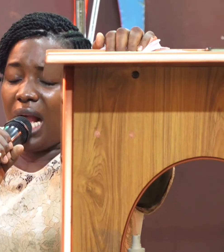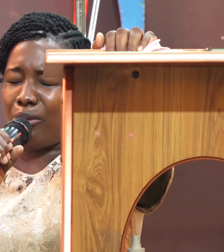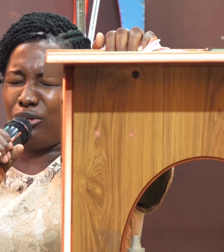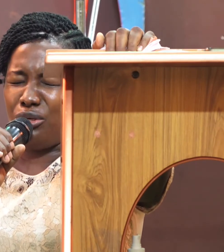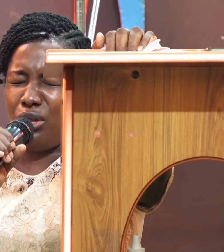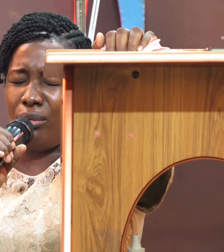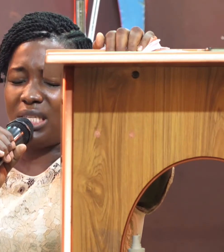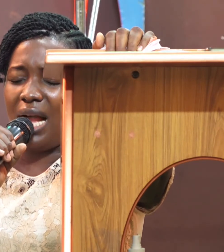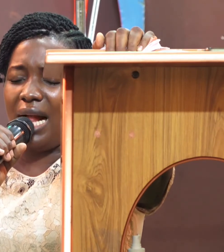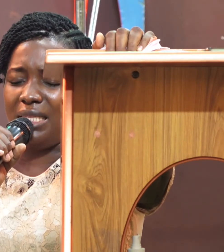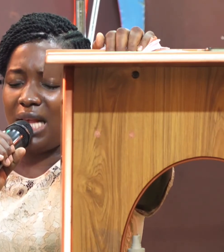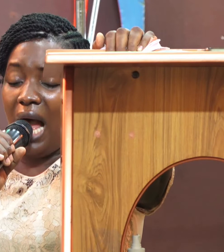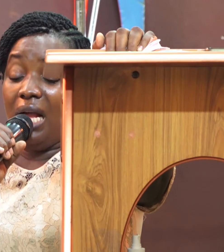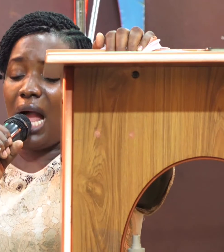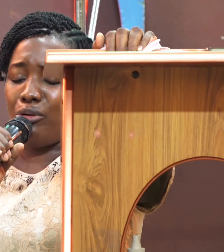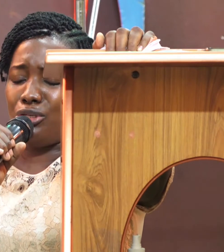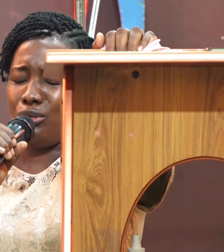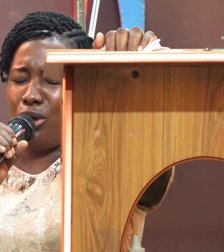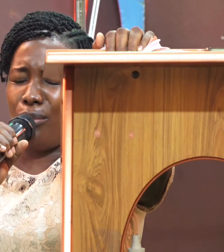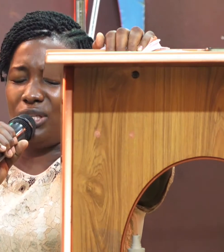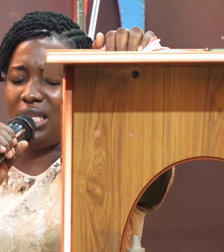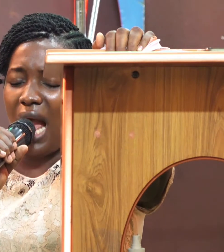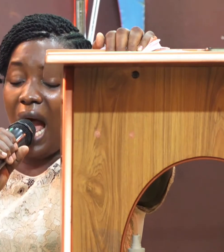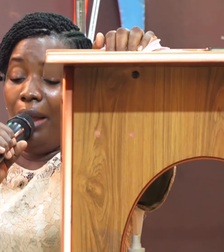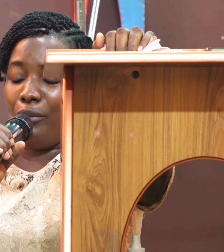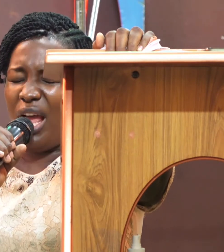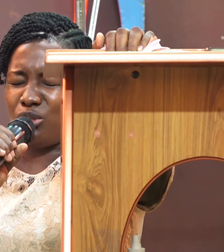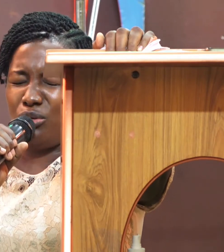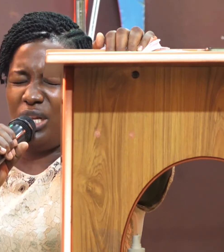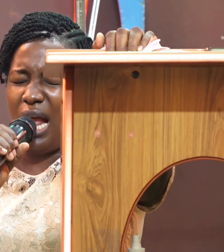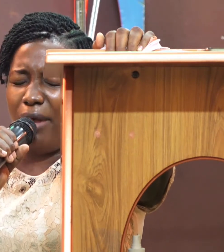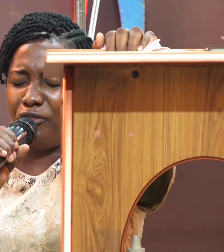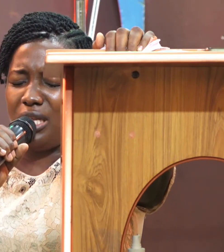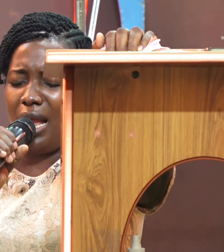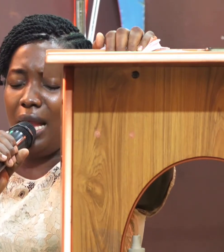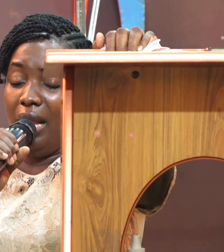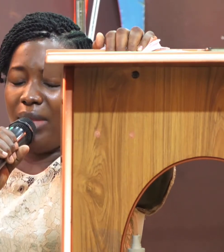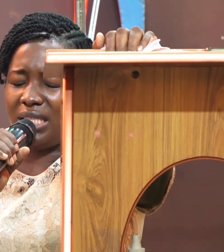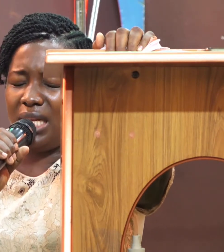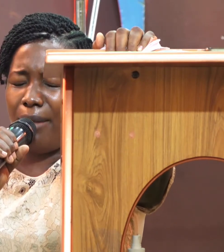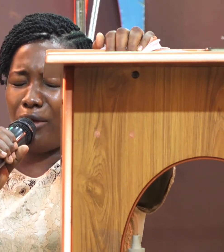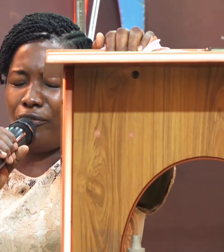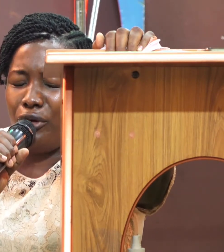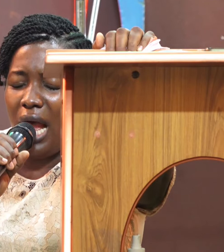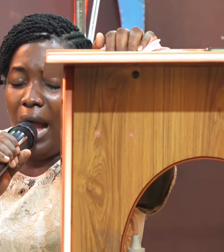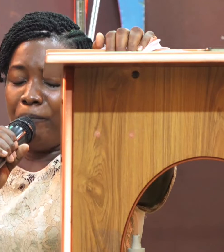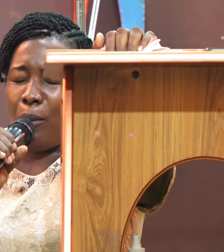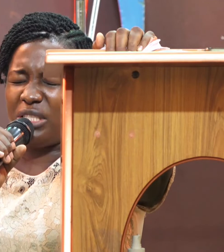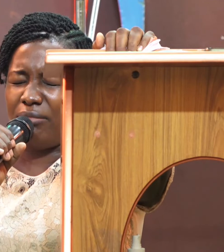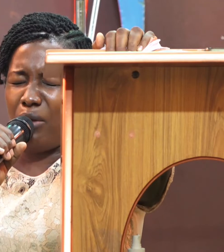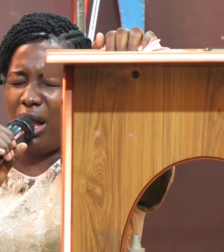sungu ngakuchudovu tagaliza ngakuchudovu cha mwretu nulira bafunye biesina